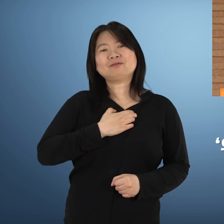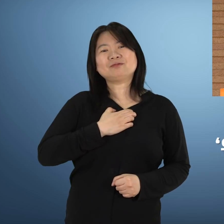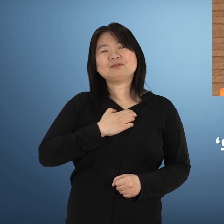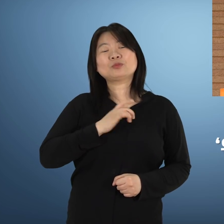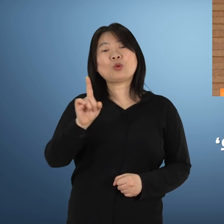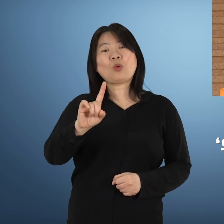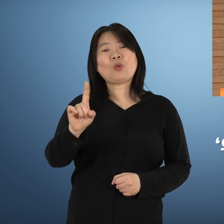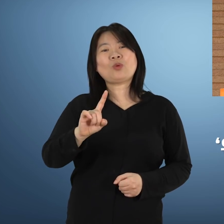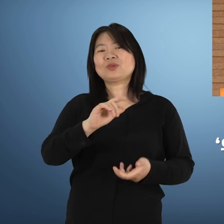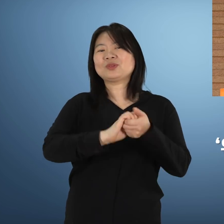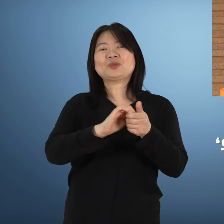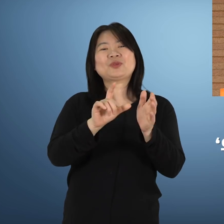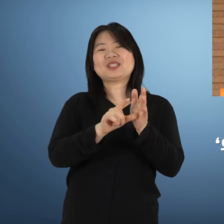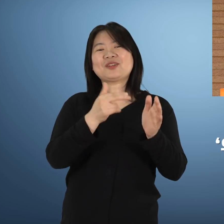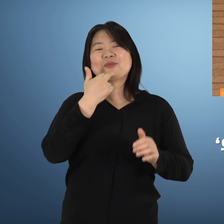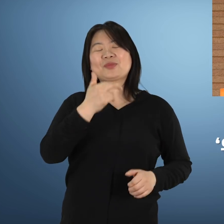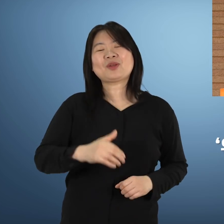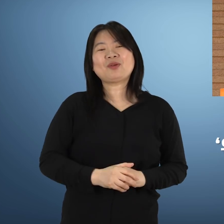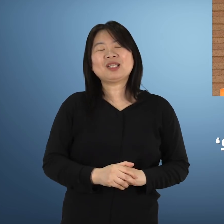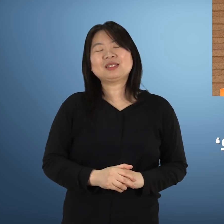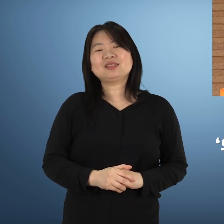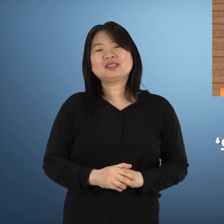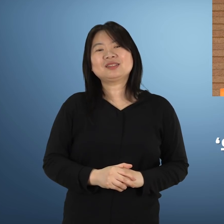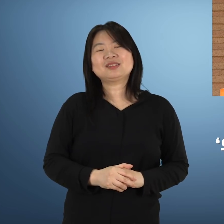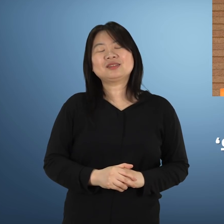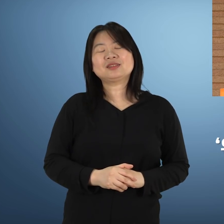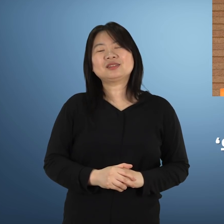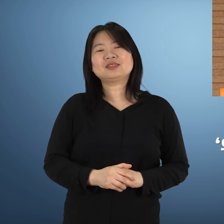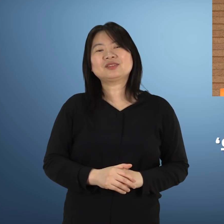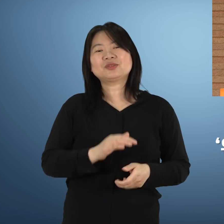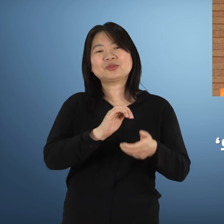유통기한이 없어요. 그리고 그 유통기한은